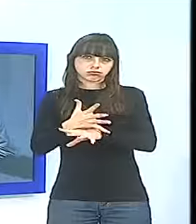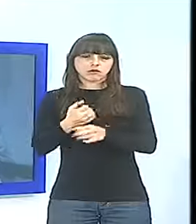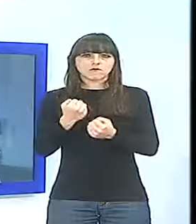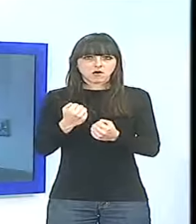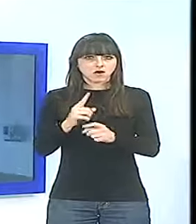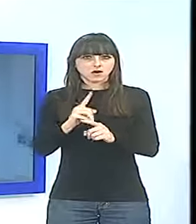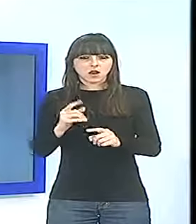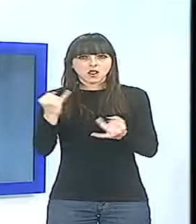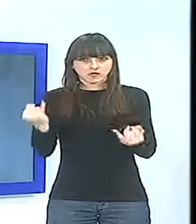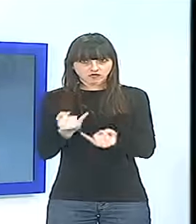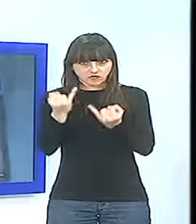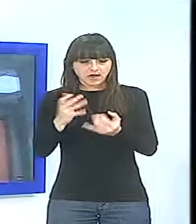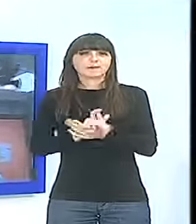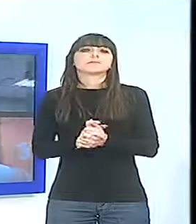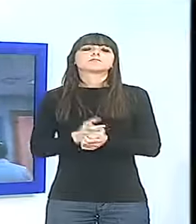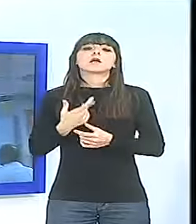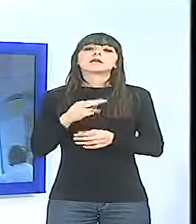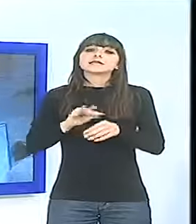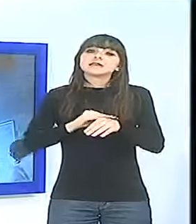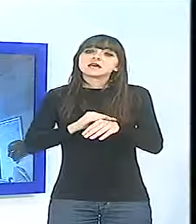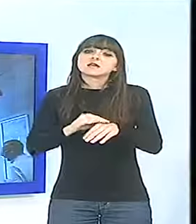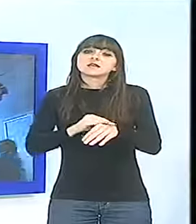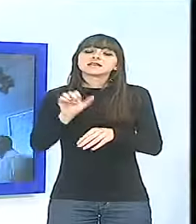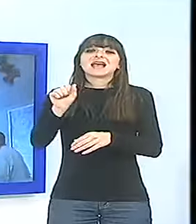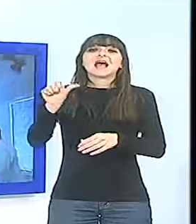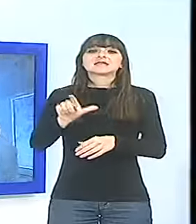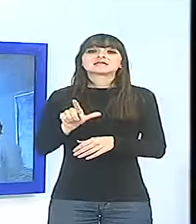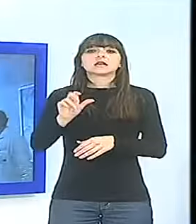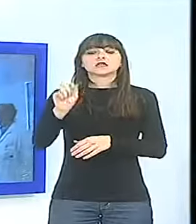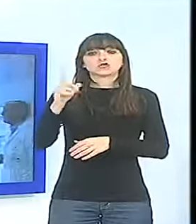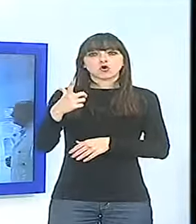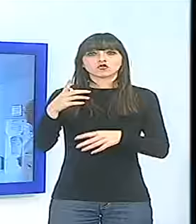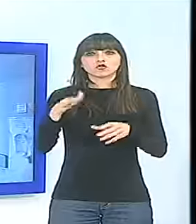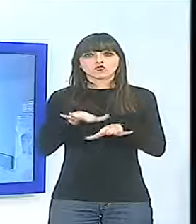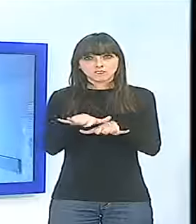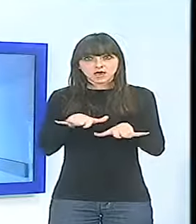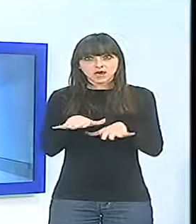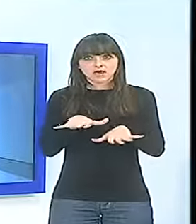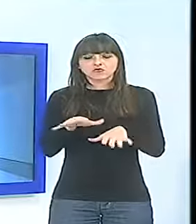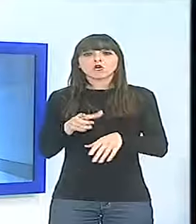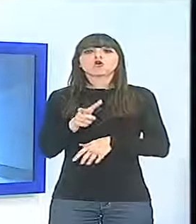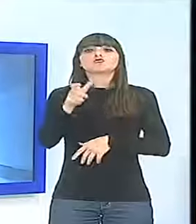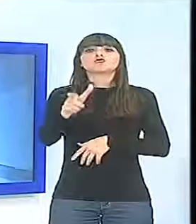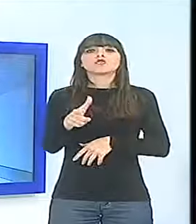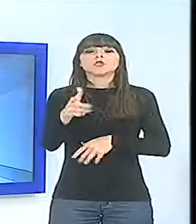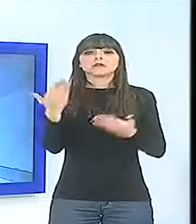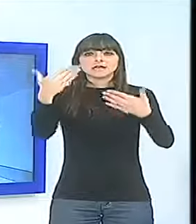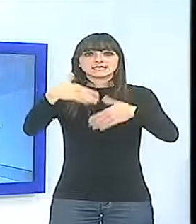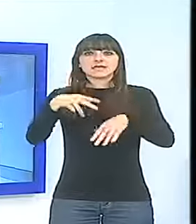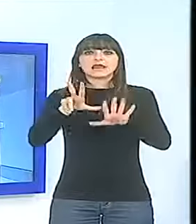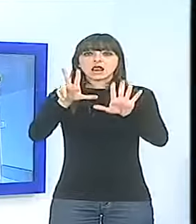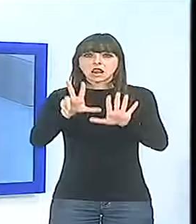Tigino e Salute, dedicato ai servizi dell'ASL 12 Viareggio, è per tutti giovedì sera alle 20, subito dopo il TG